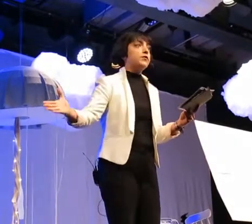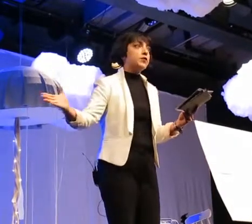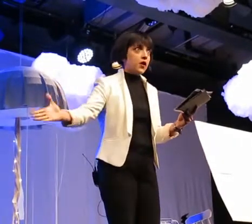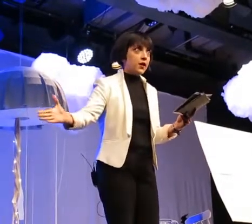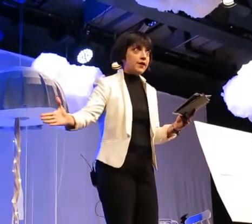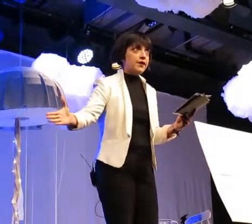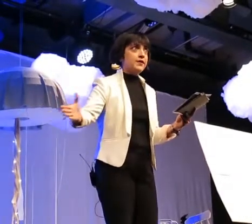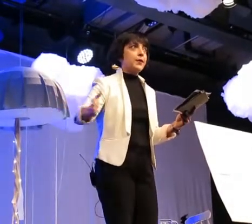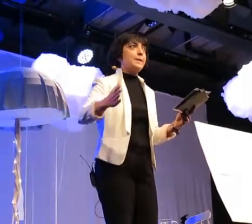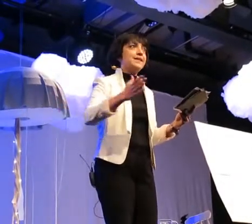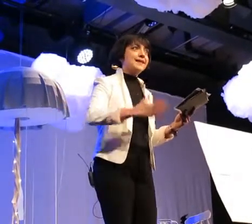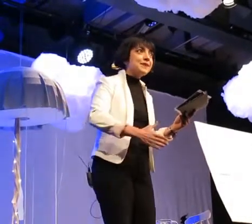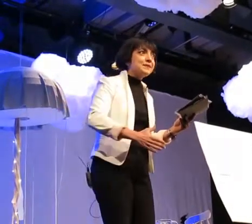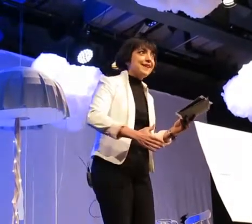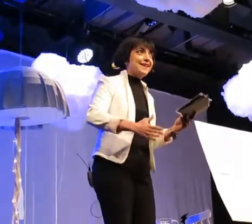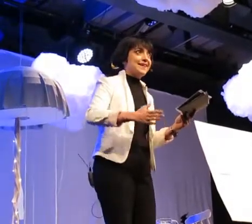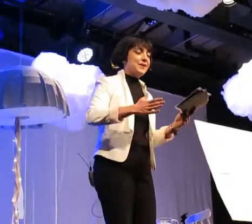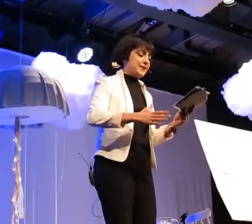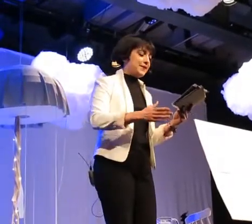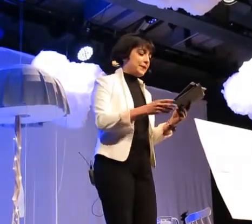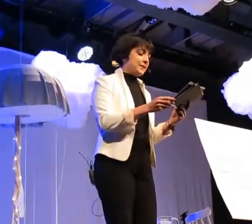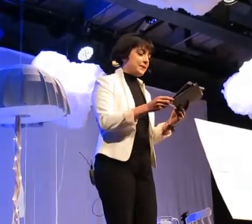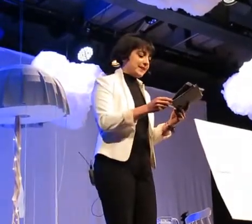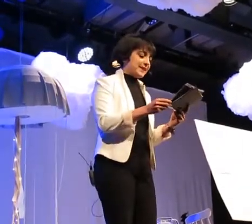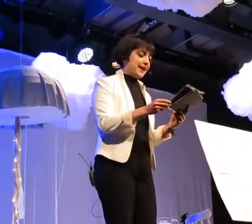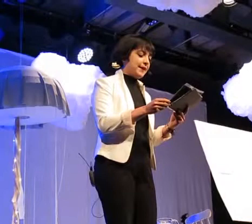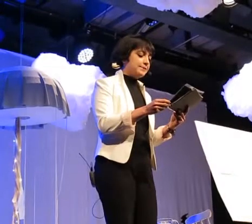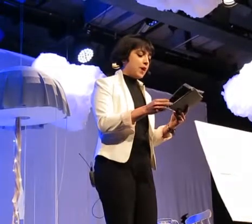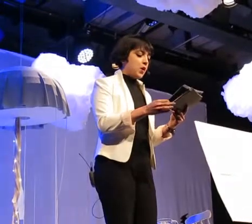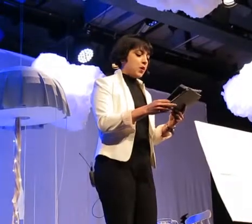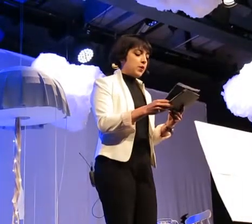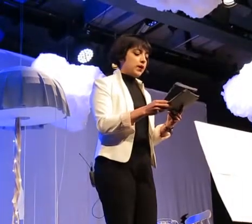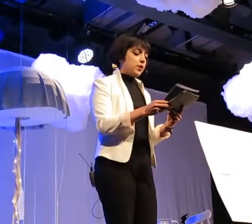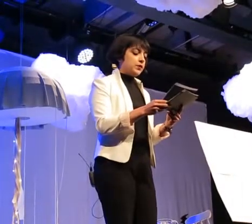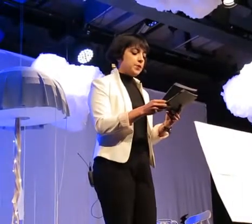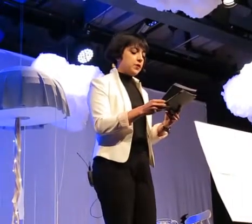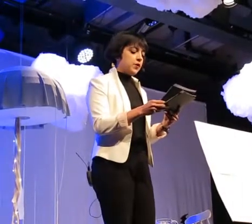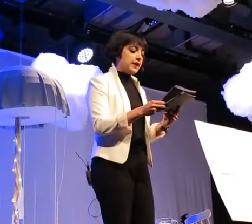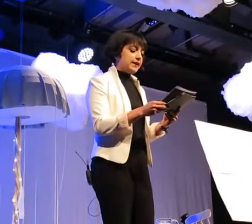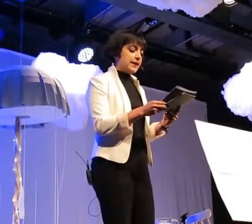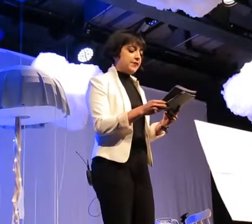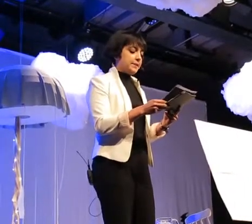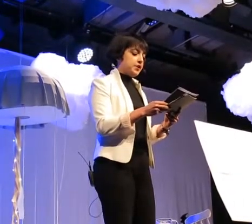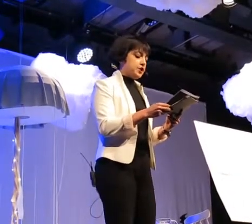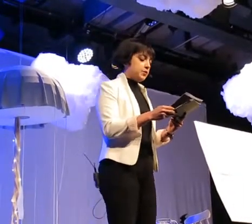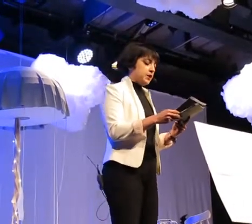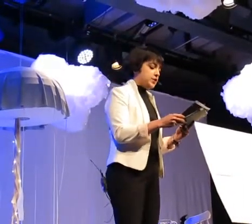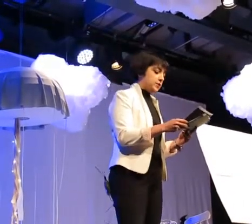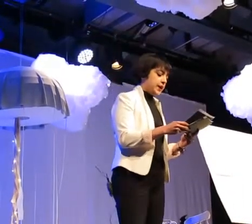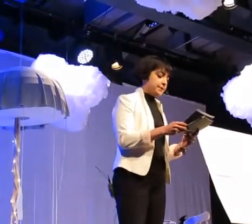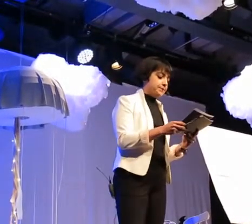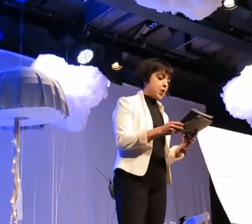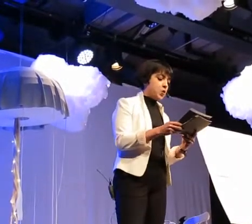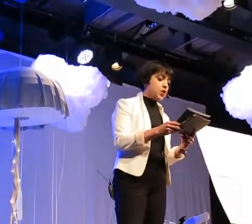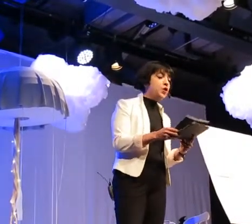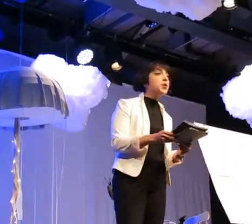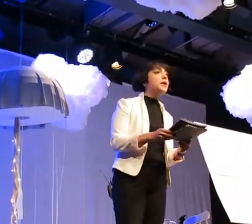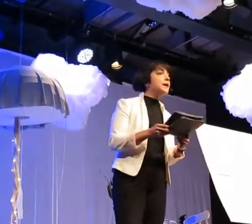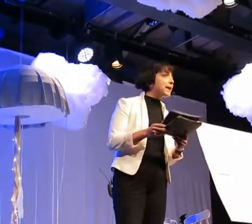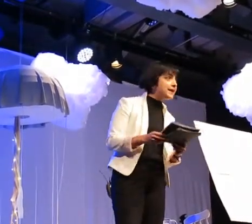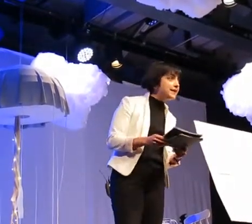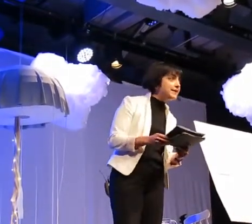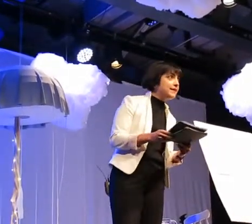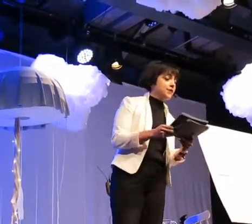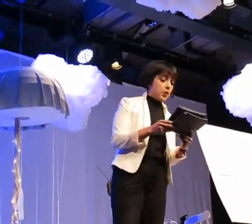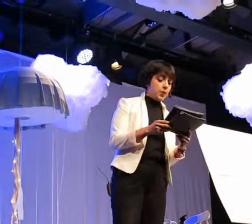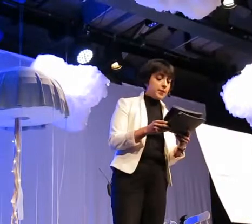ett avtal som bestämde utsläppsminskningar. Och Kyoto-protokollet gäller fram till 2020. Och nu